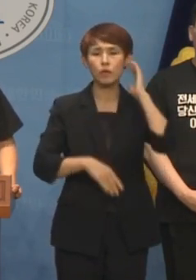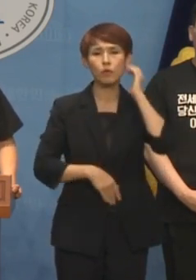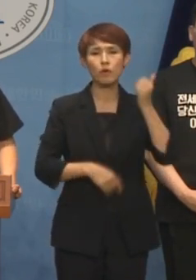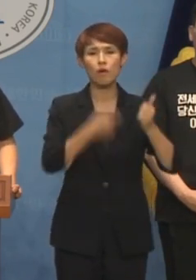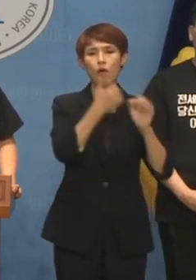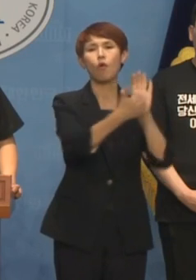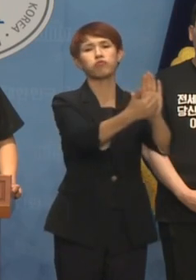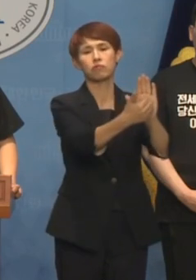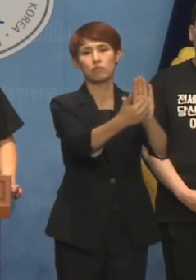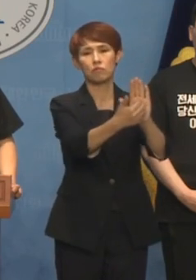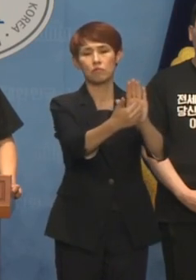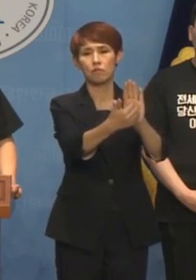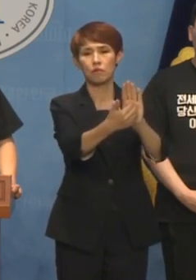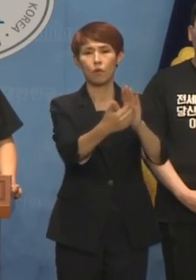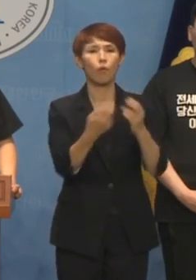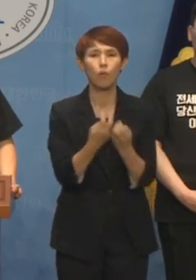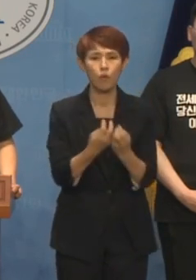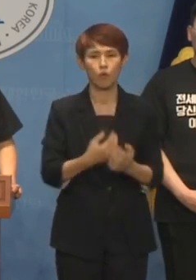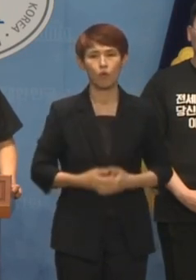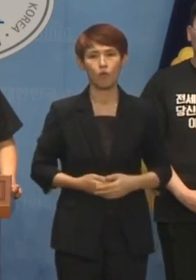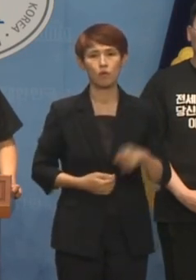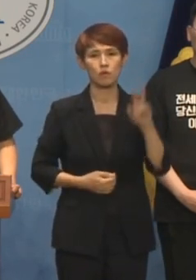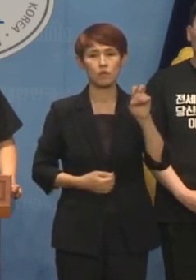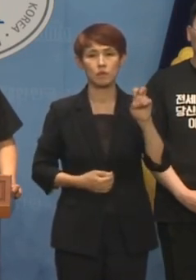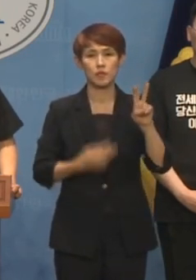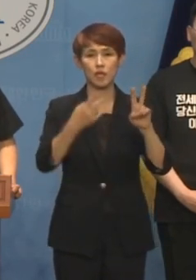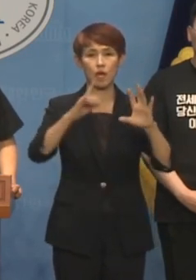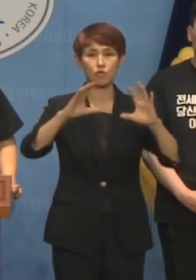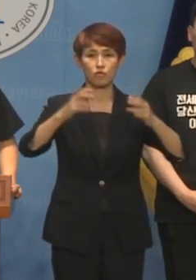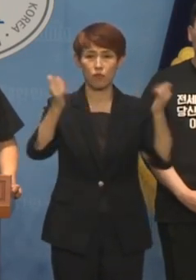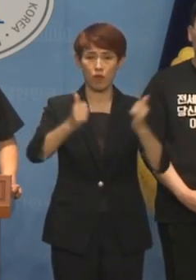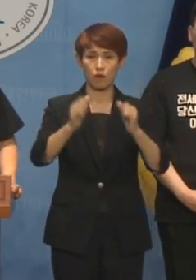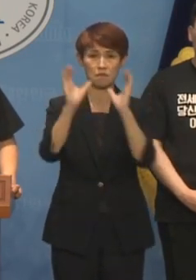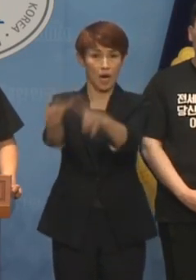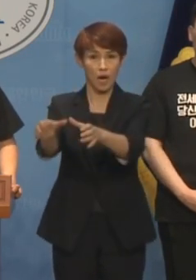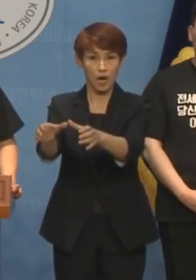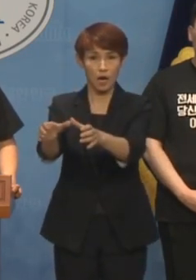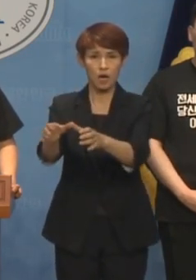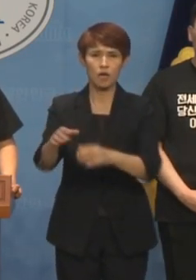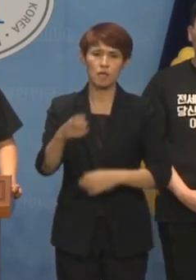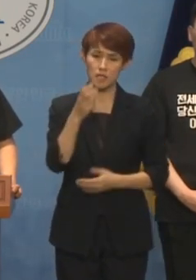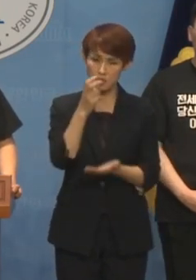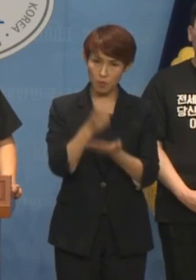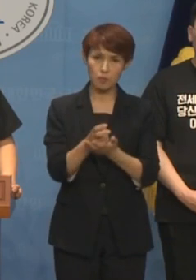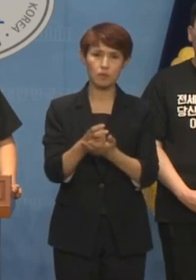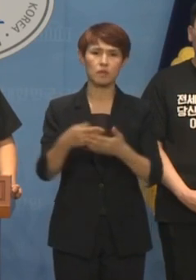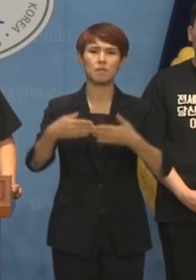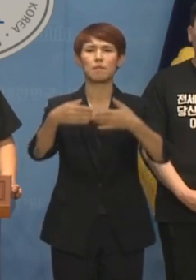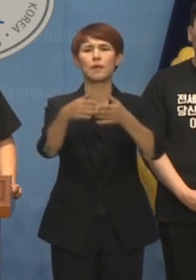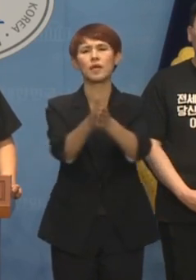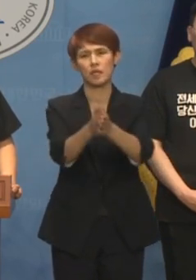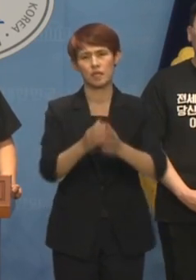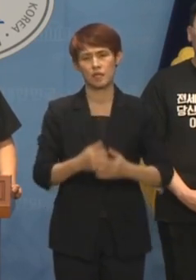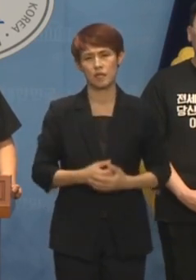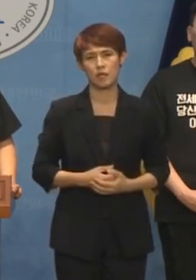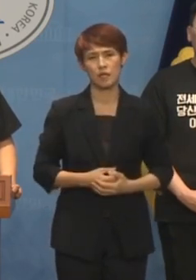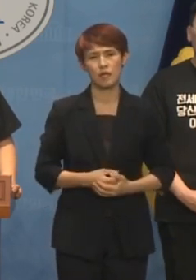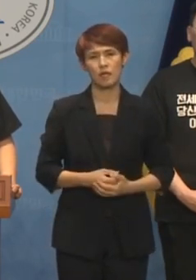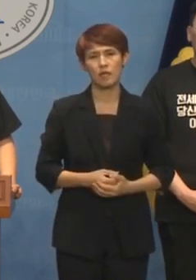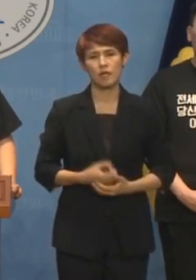거부권으로 22대 국회에서 발동된다면 이 법안은 폐기가 된다고 합니다. 그러면